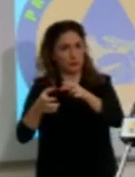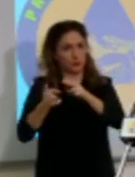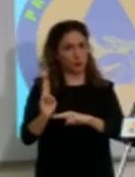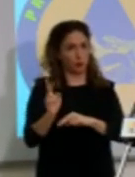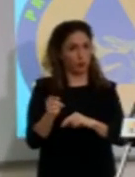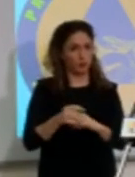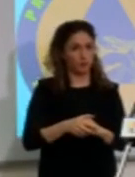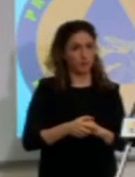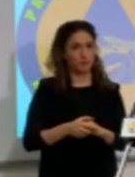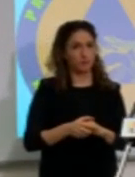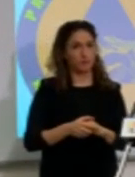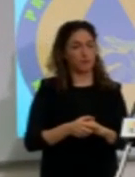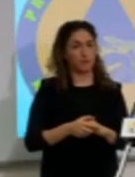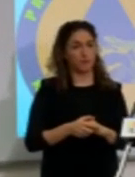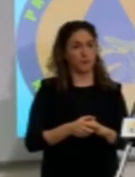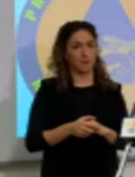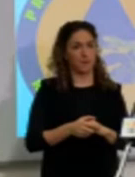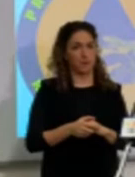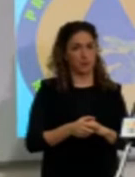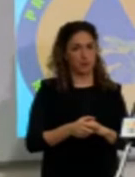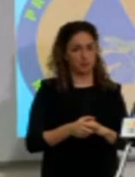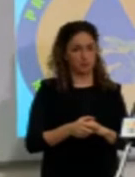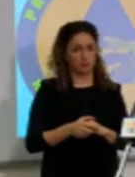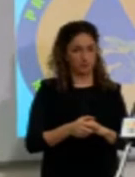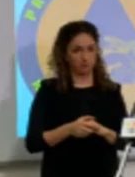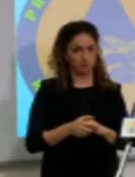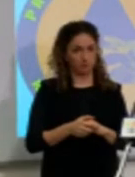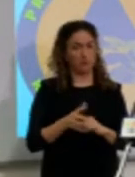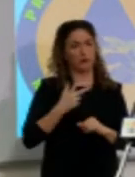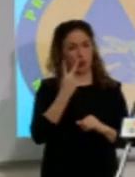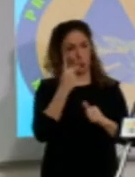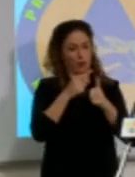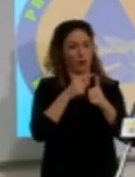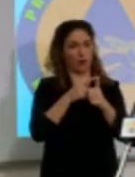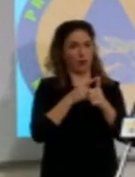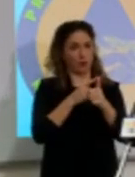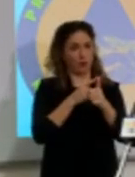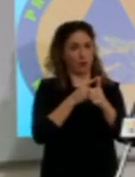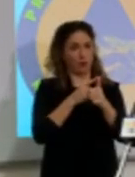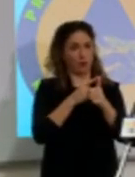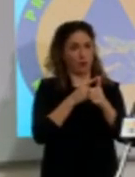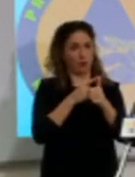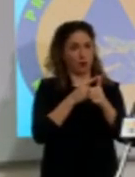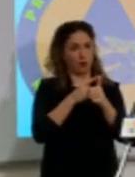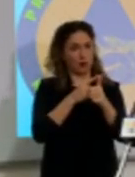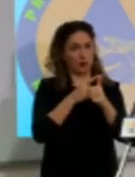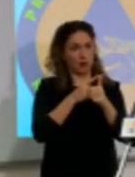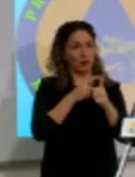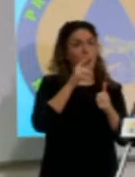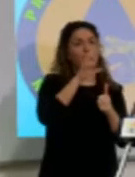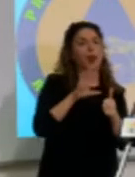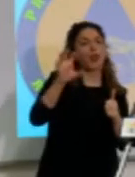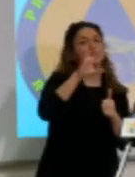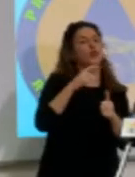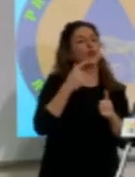intensive non vorremmo mai arrivarci noi siamo pronti a tutto tant'è che nei prossimi giorni presenteremo un piano per la quinta